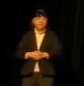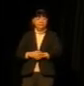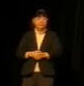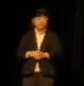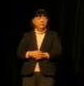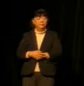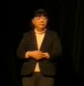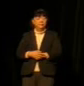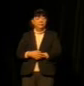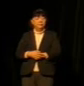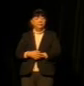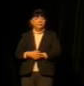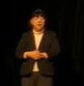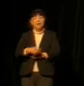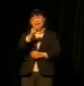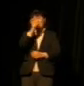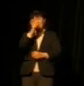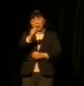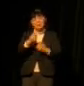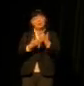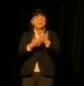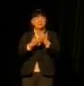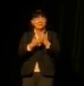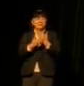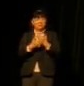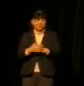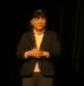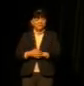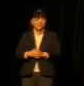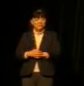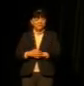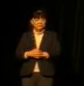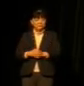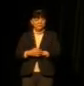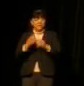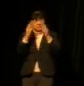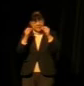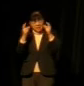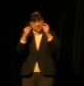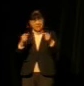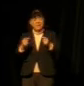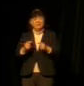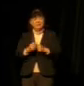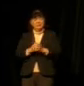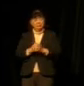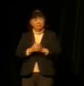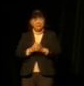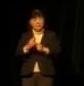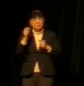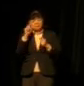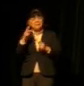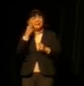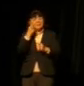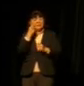で、よかったこと、普通ね、見られない、聞けない、体験できないことができました。これはですね、子